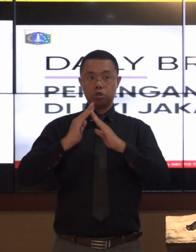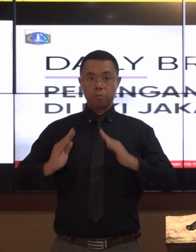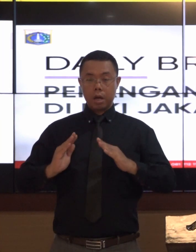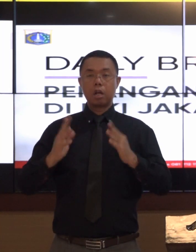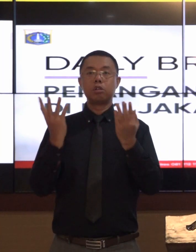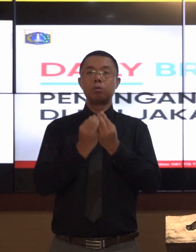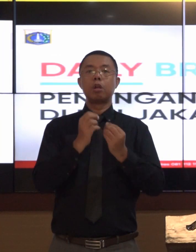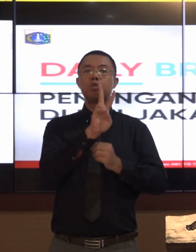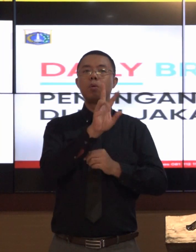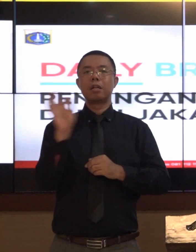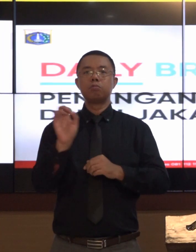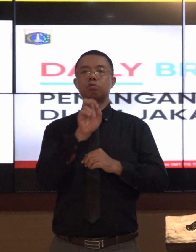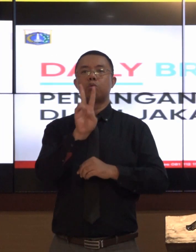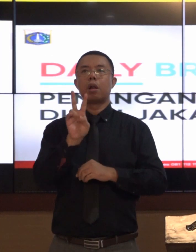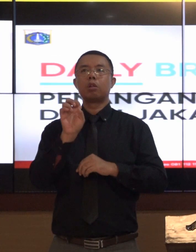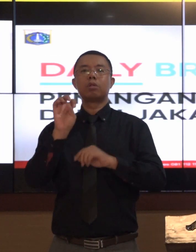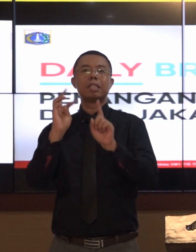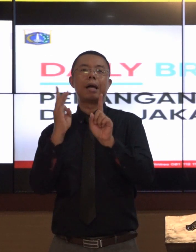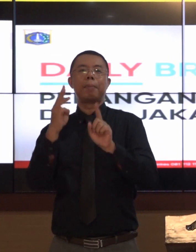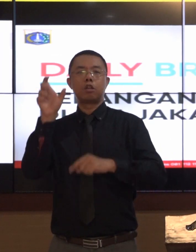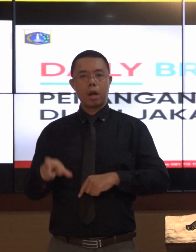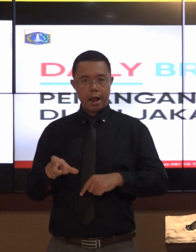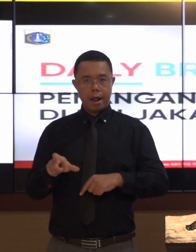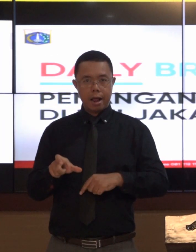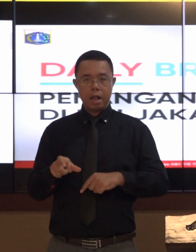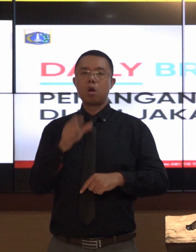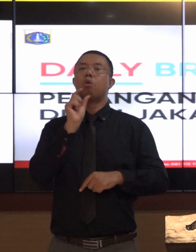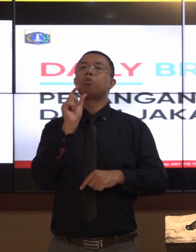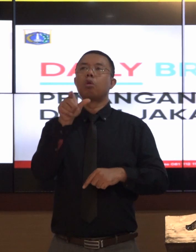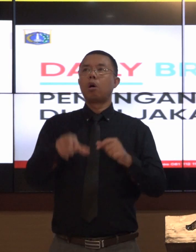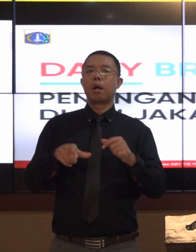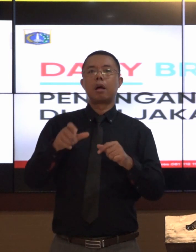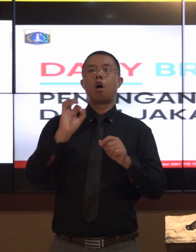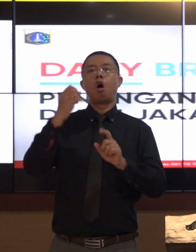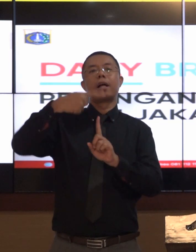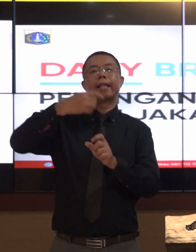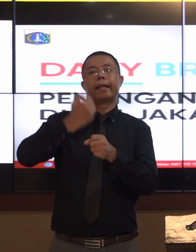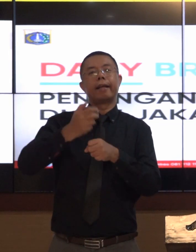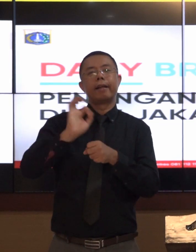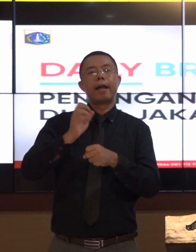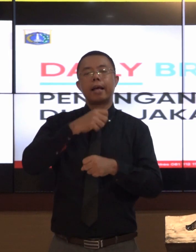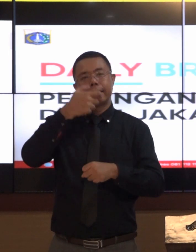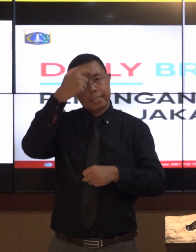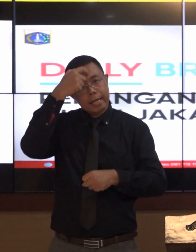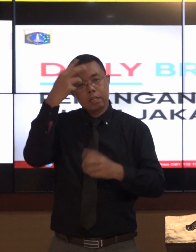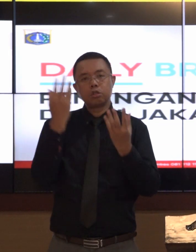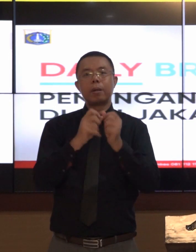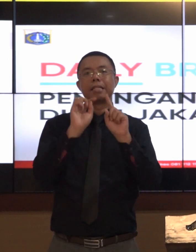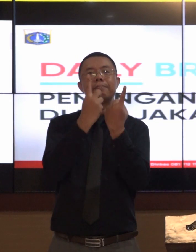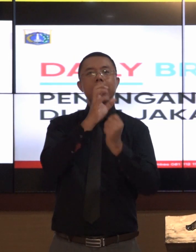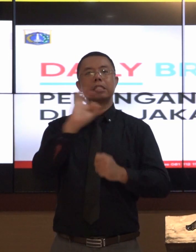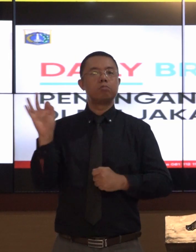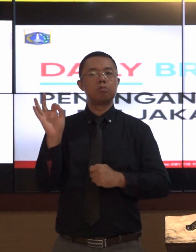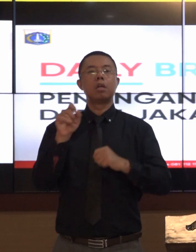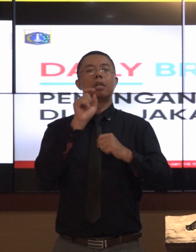ada sebesar 2213 orang untuk orang tanpa gejala sampai dengan hari ini tercatat di angka